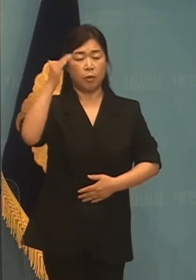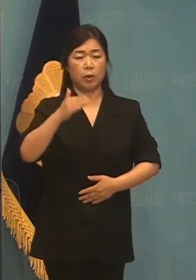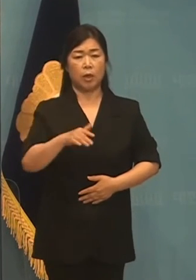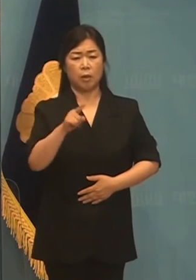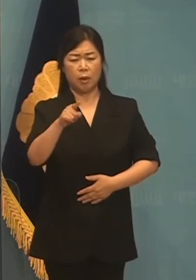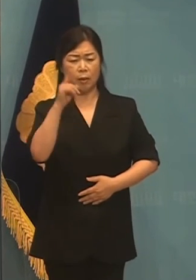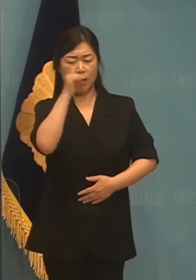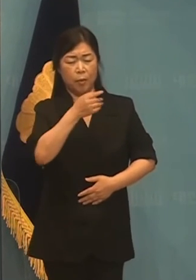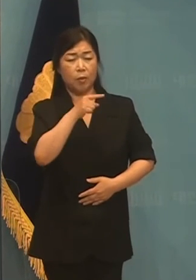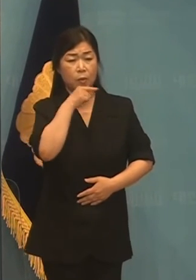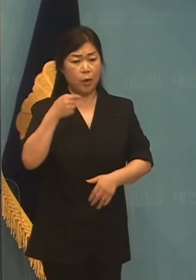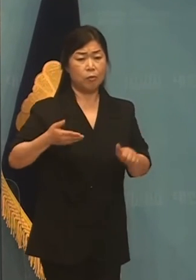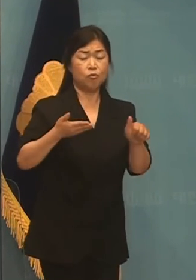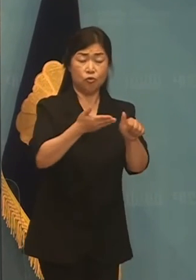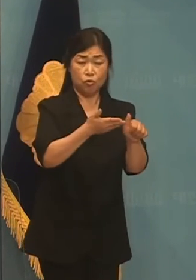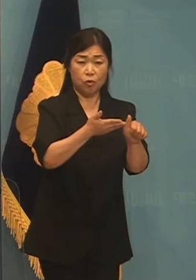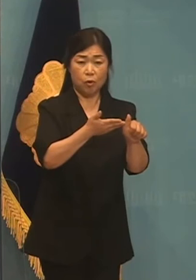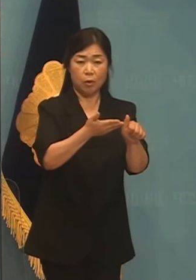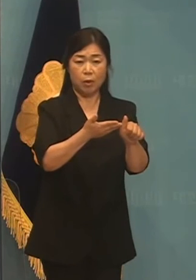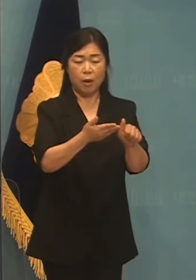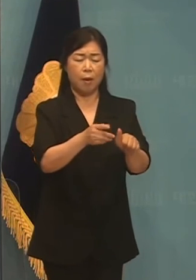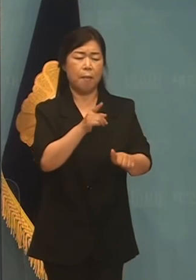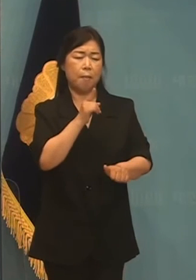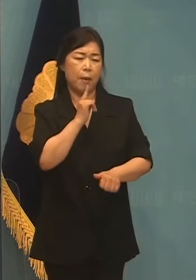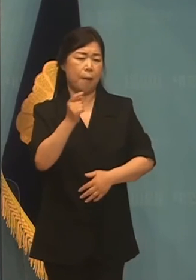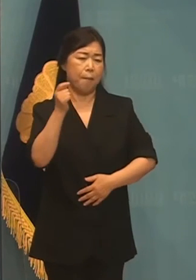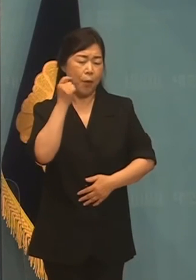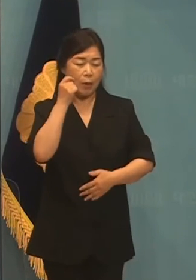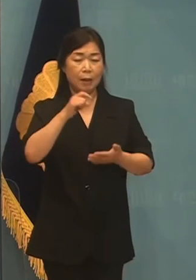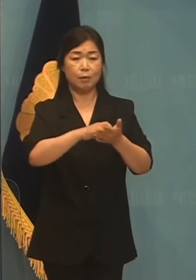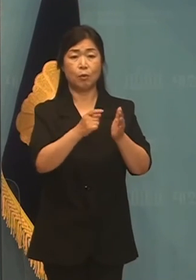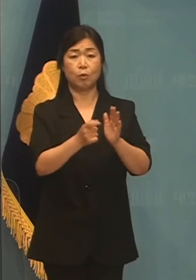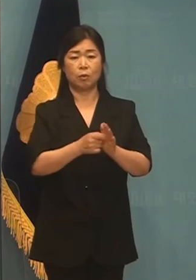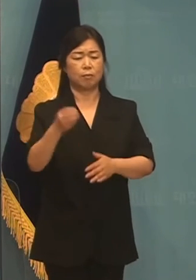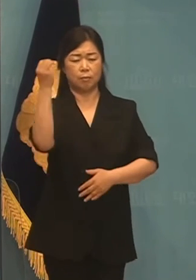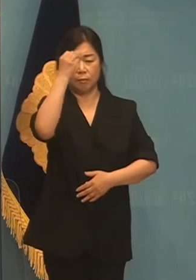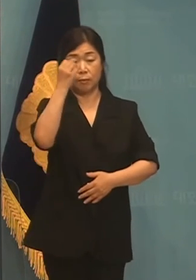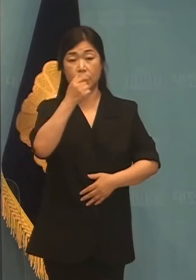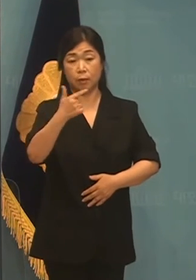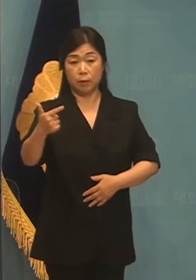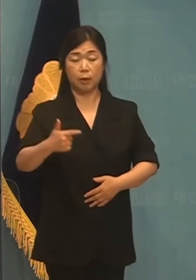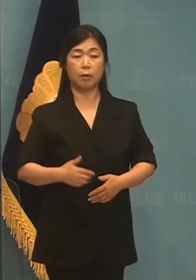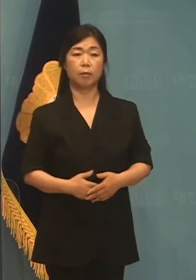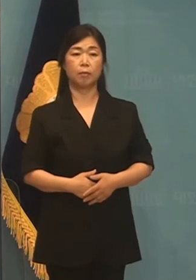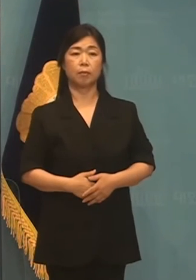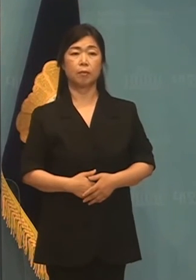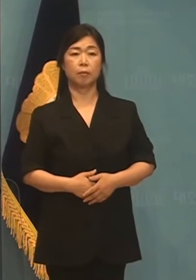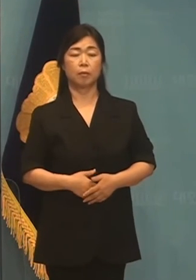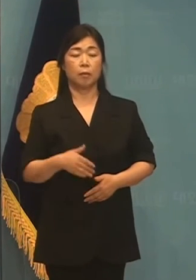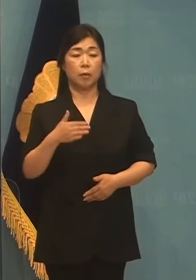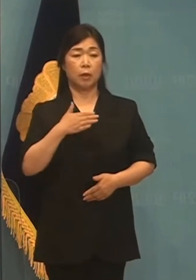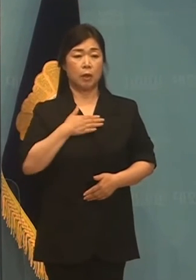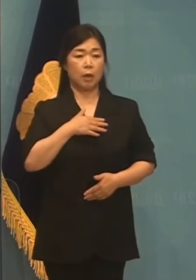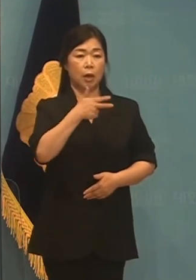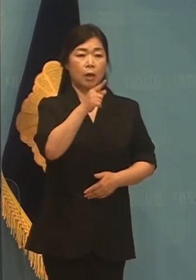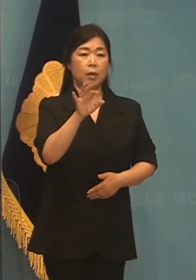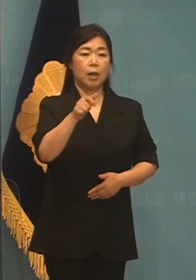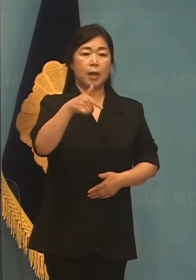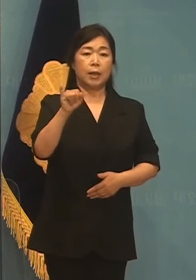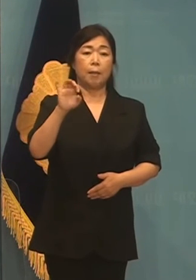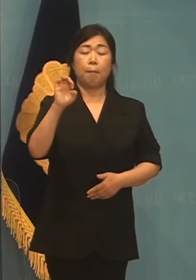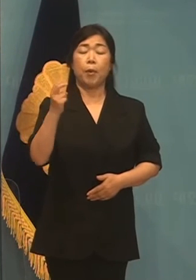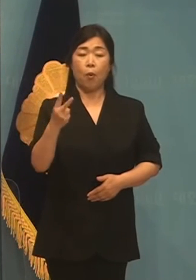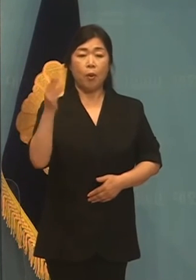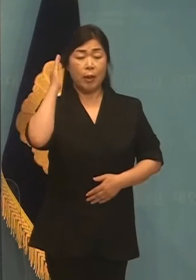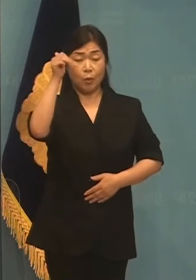끼치는 해악은 이루 말할 수 없을 정도로 큽니다. 저 장기표가 대통령이